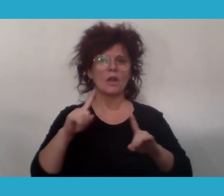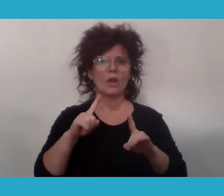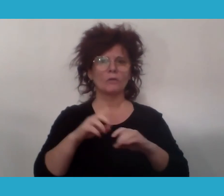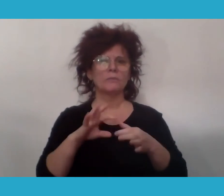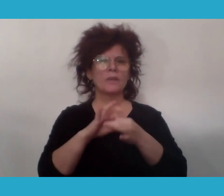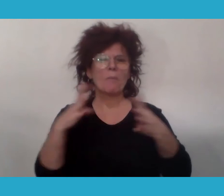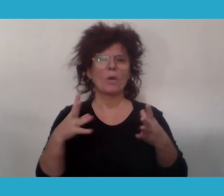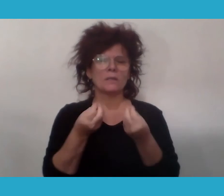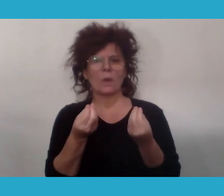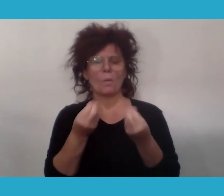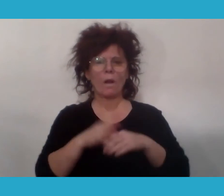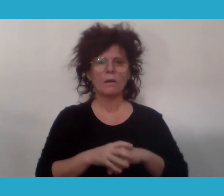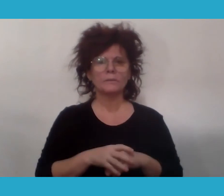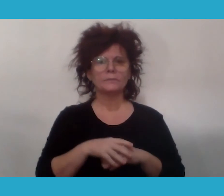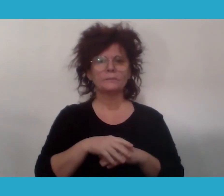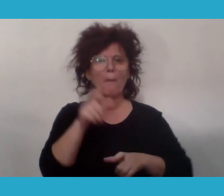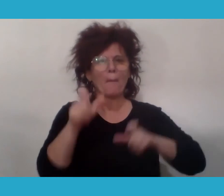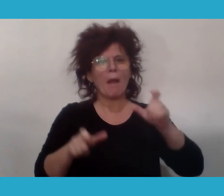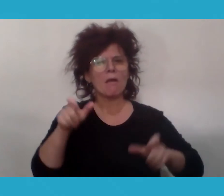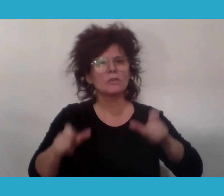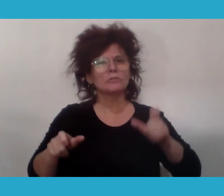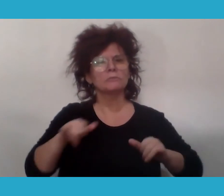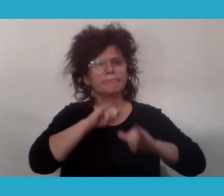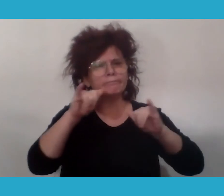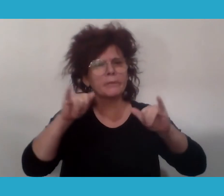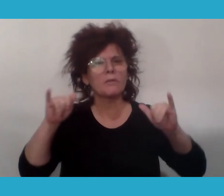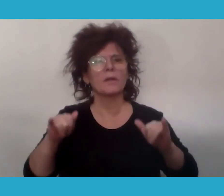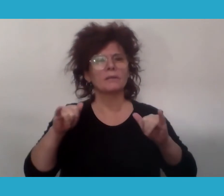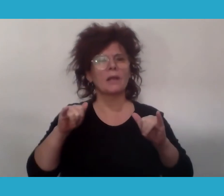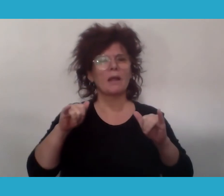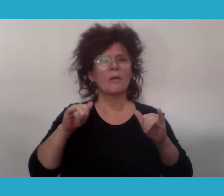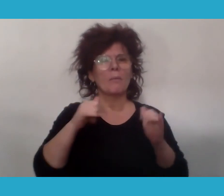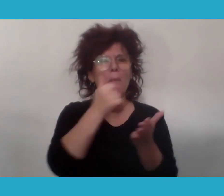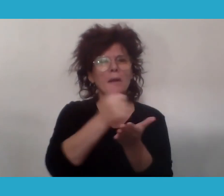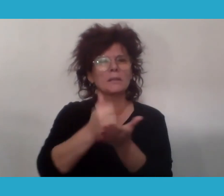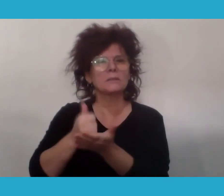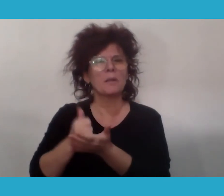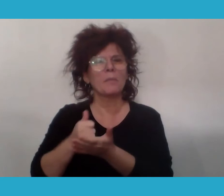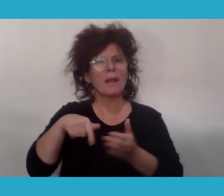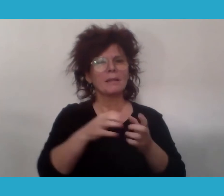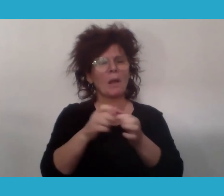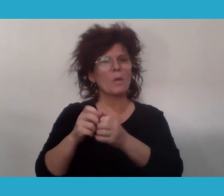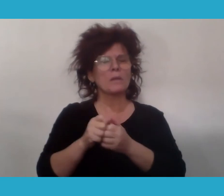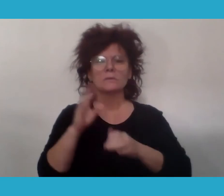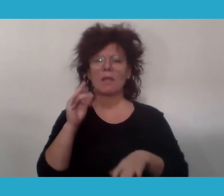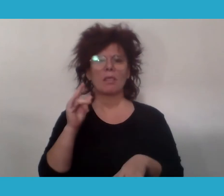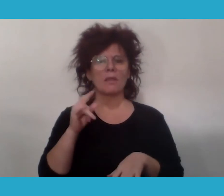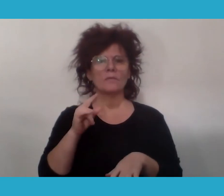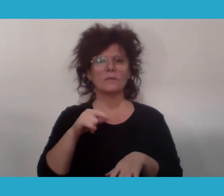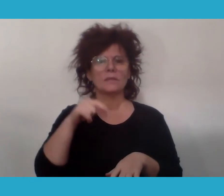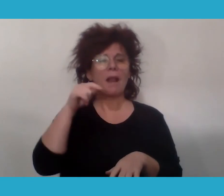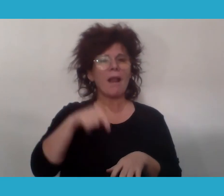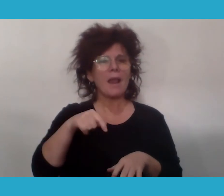habla la legisladora Caserio? Son muchos quienes manifestaron y dejaron en evidencia la dificultad de participar en esta audiencia. Por ello, esta audiencia debe ser